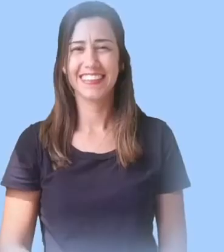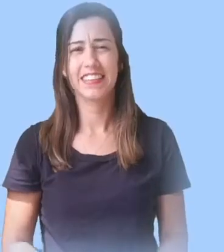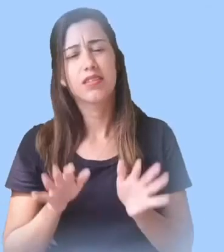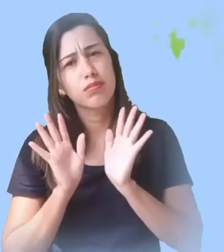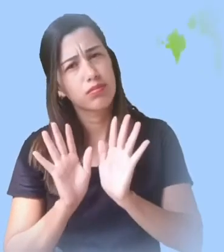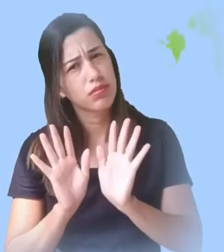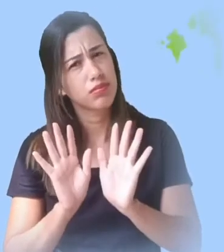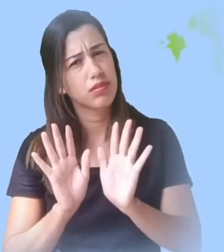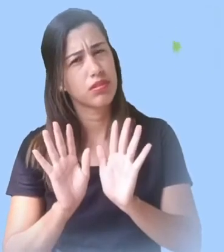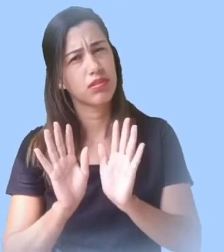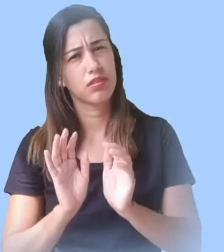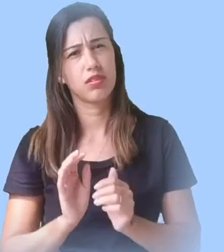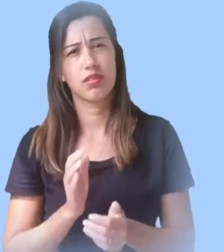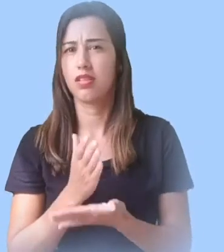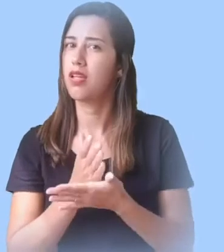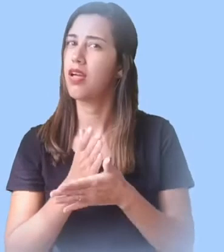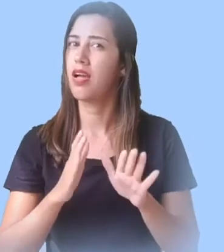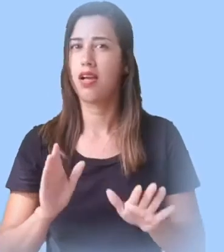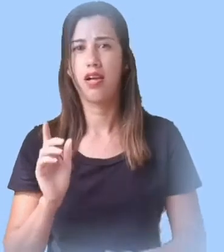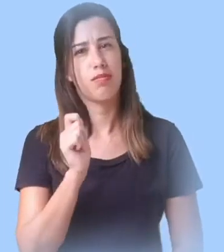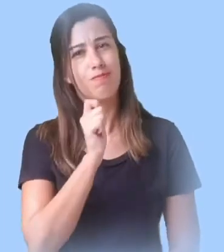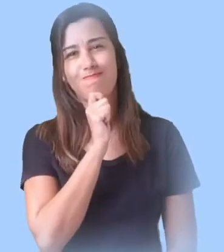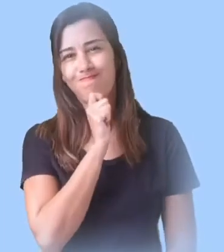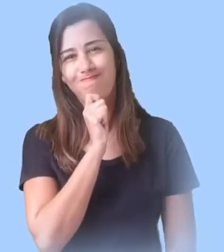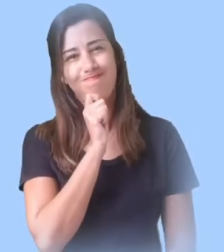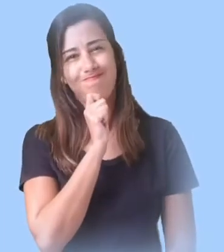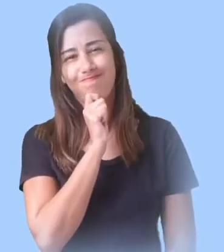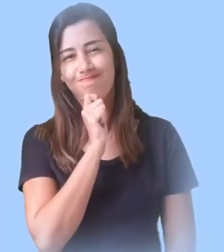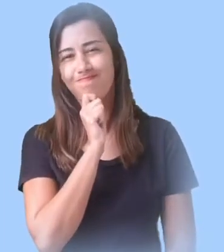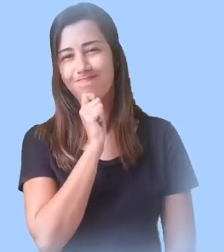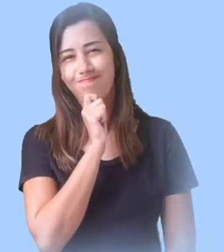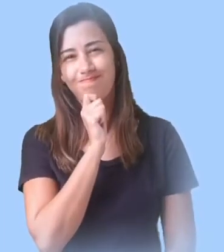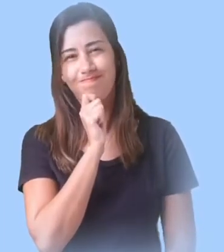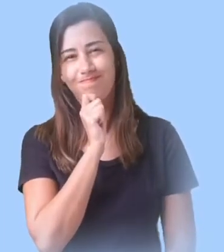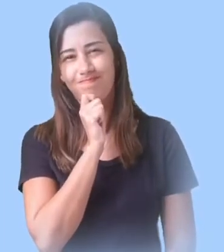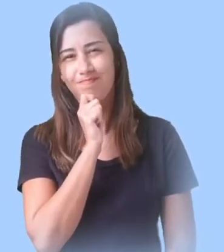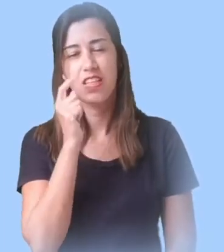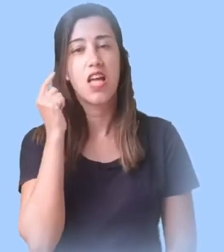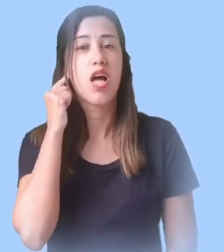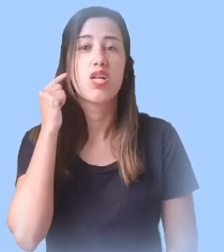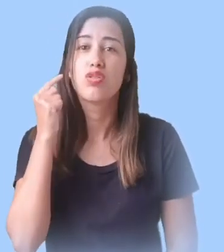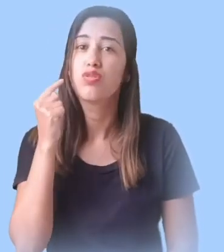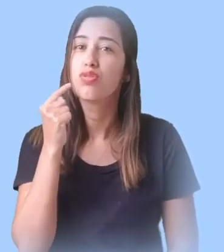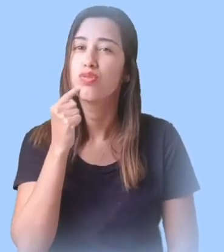para se comunicar. Mas espera, a luta ainda não acabou.